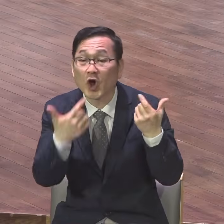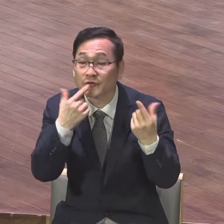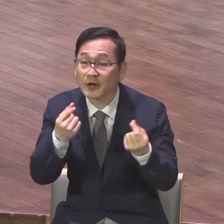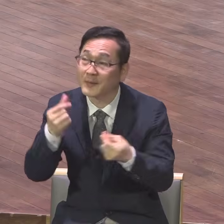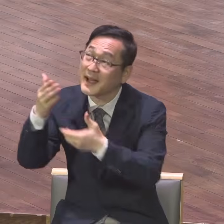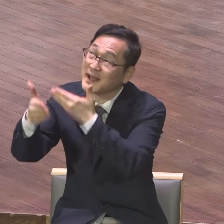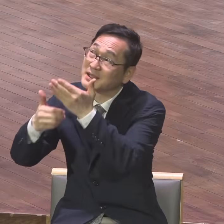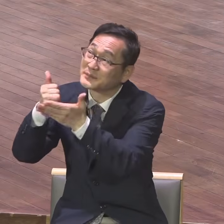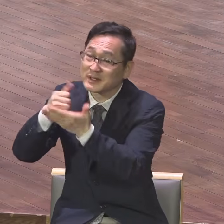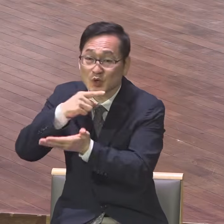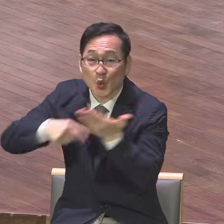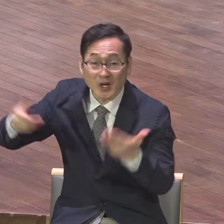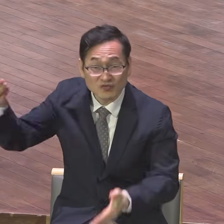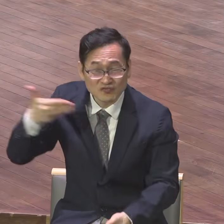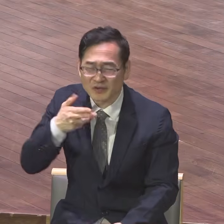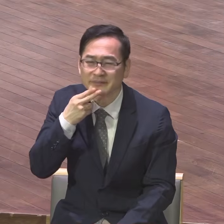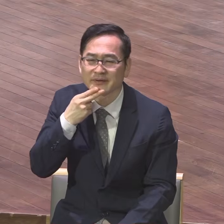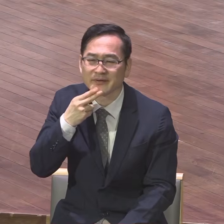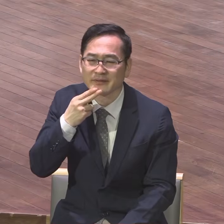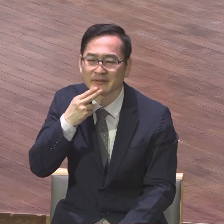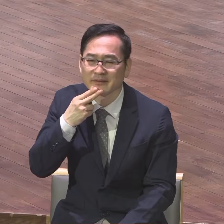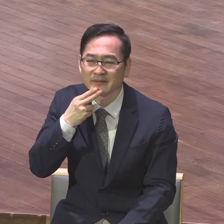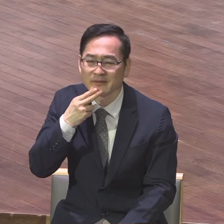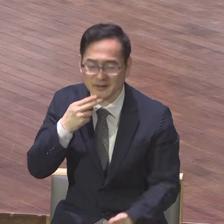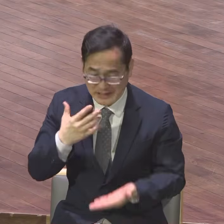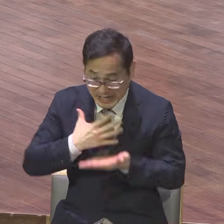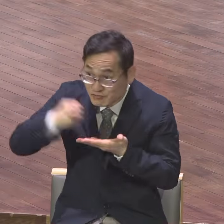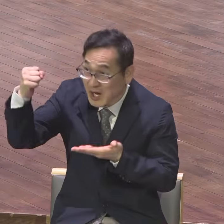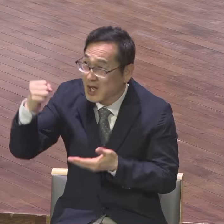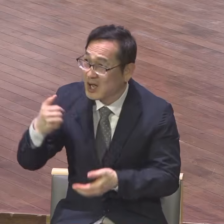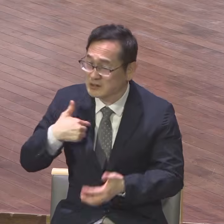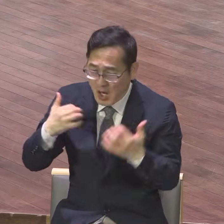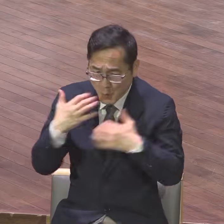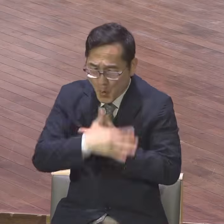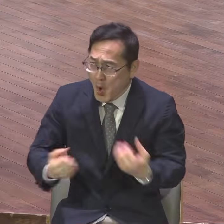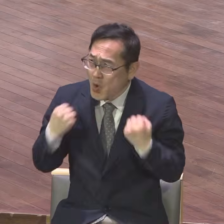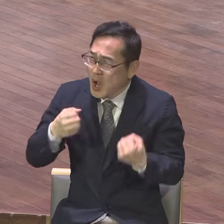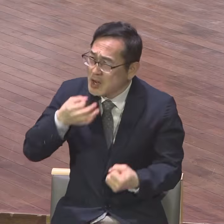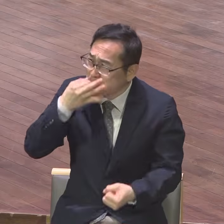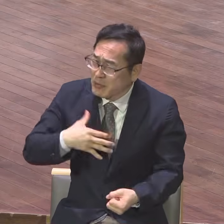우리에게 손에 입히시는 분이 아니시다라는 말씀이죠.